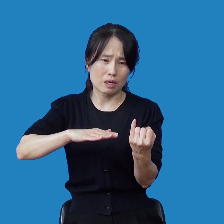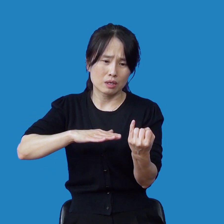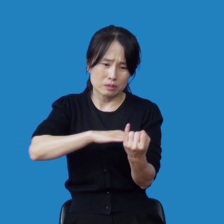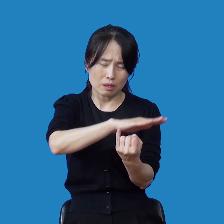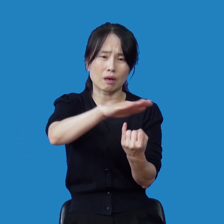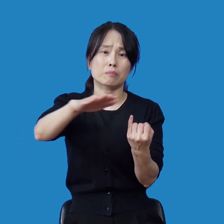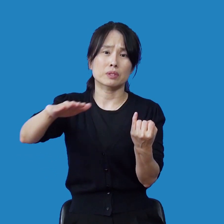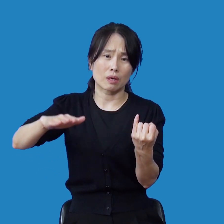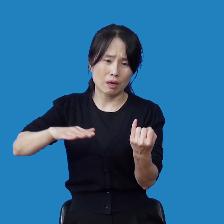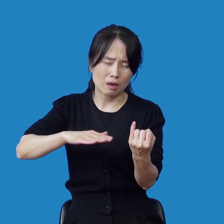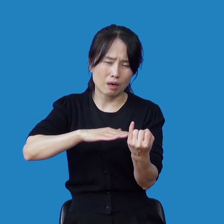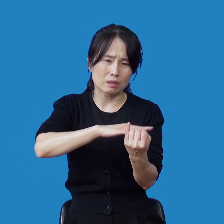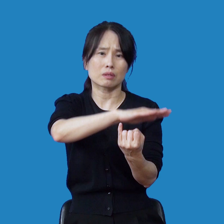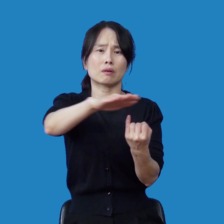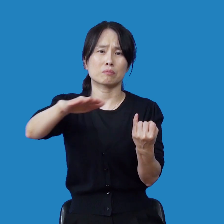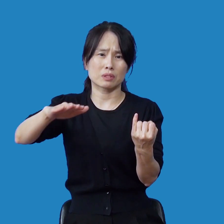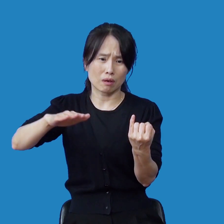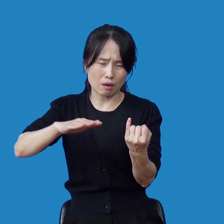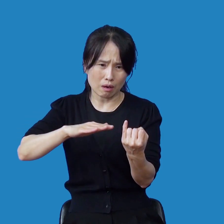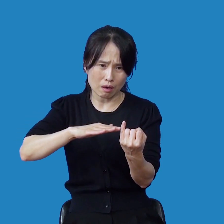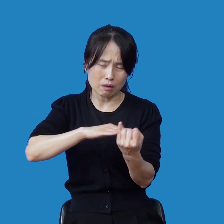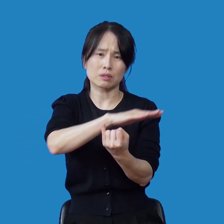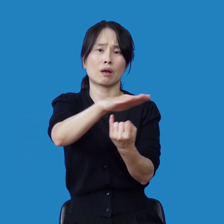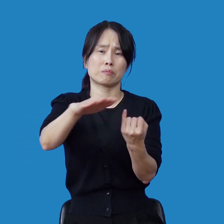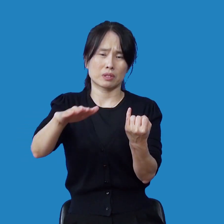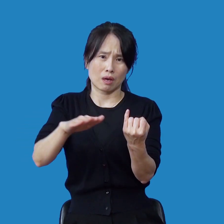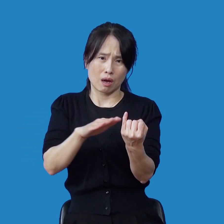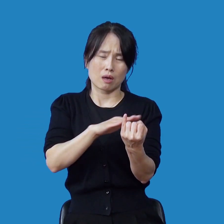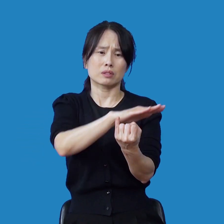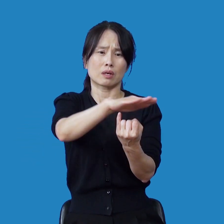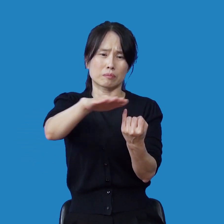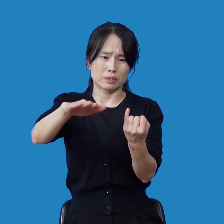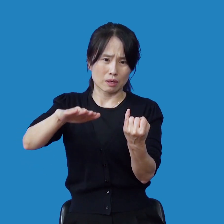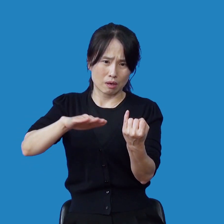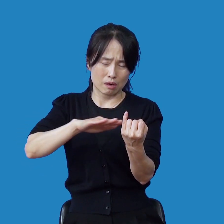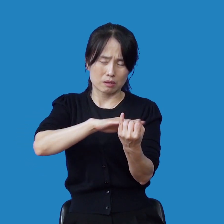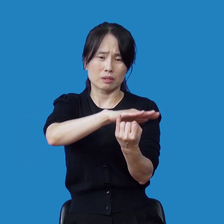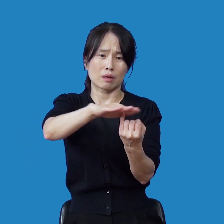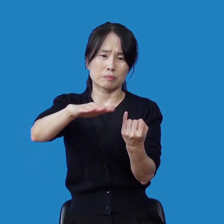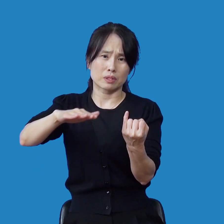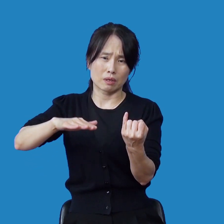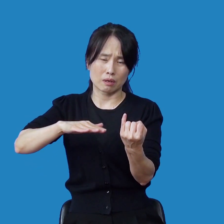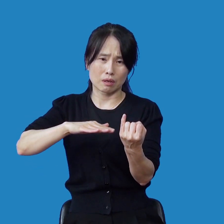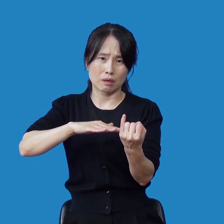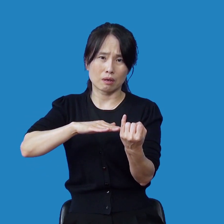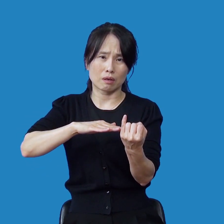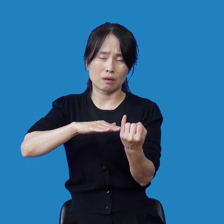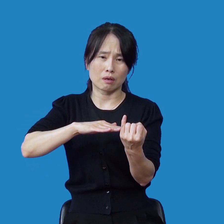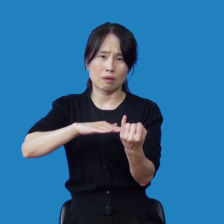사랑합니다. 사랑합니다. 사랑합니다. 사랑합니다. 사랑합니다. 사랑합니다.